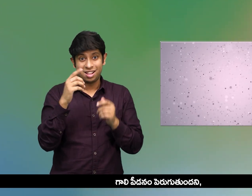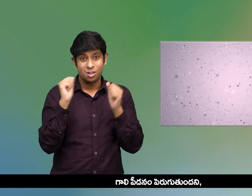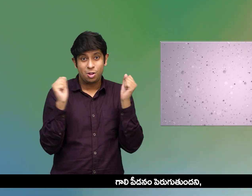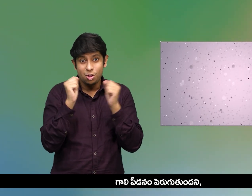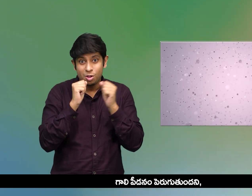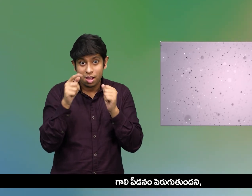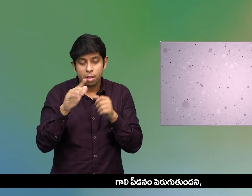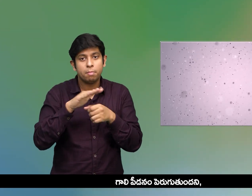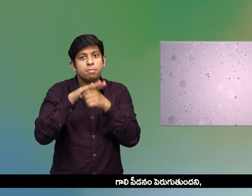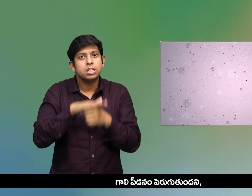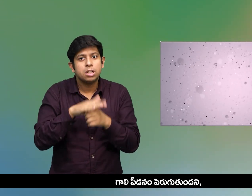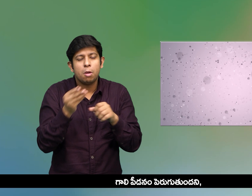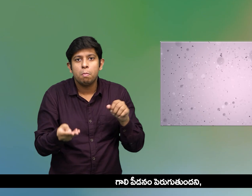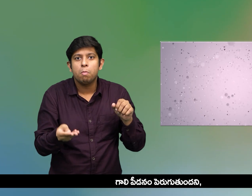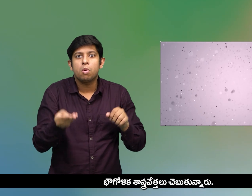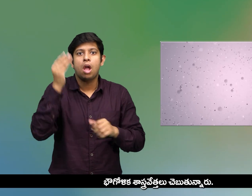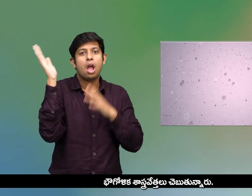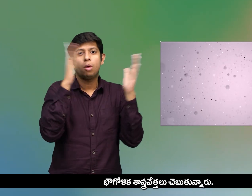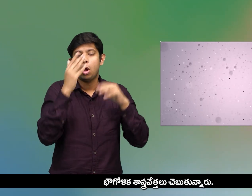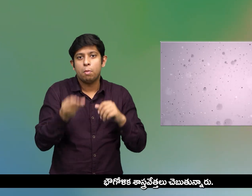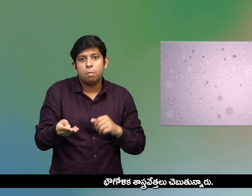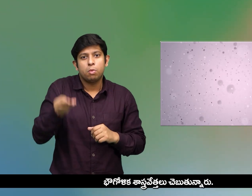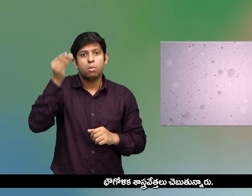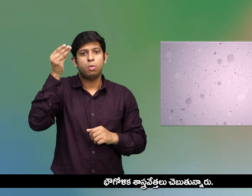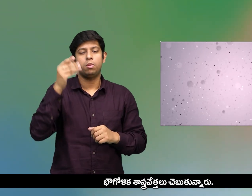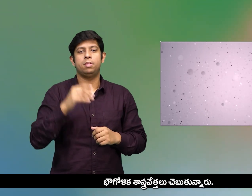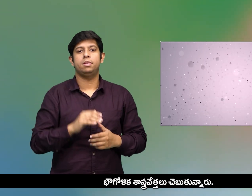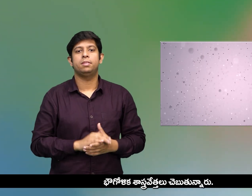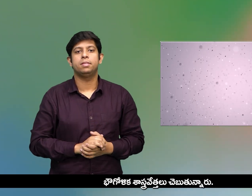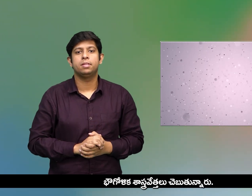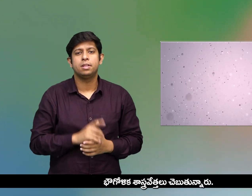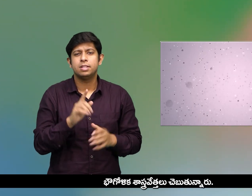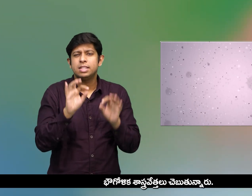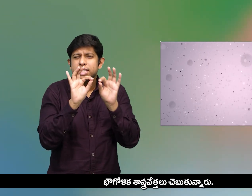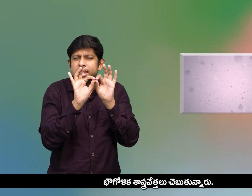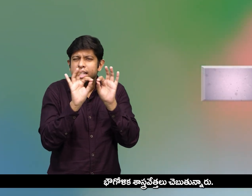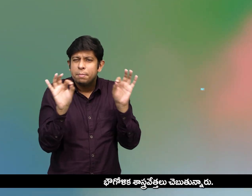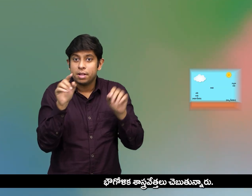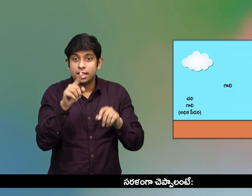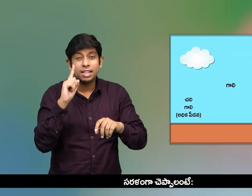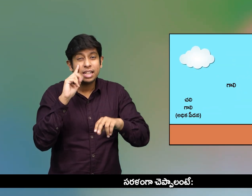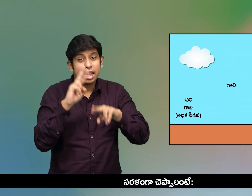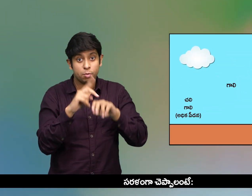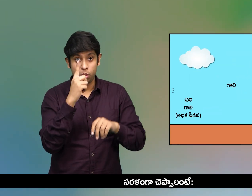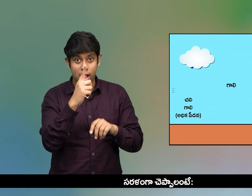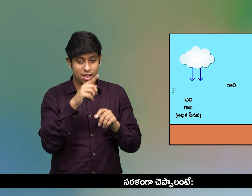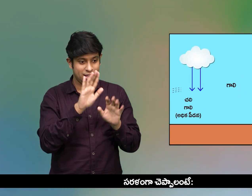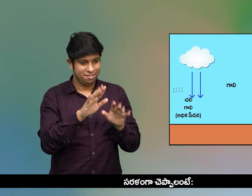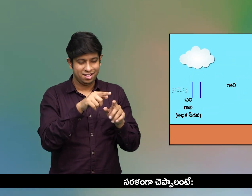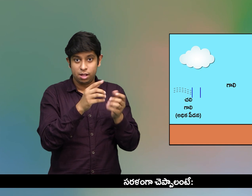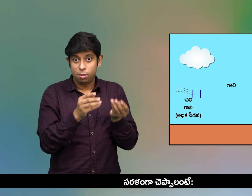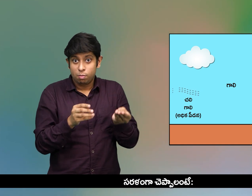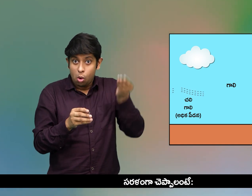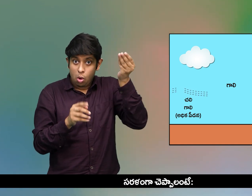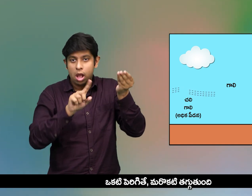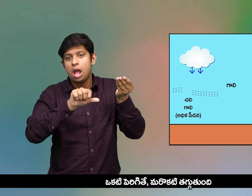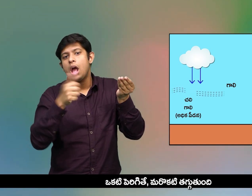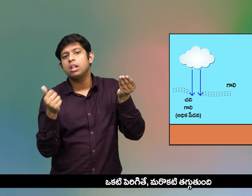గాలిపీడనం పెరుగుతుందని భౌగోళిక శాస్త్రవేత్తలు చెబుతున్నారు. సరళంగా చెప్పాలంటే ఒకటి